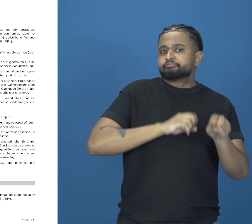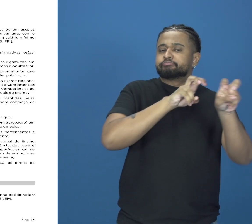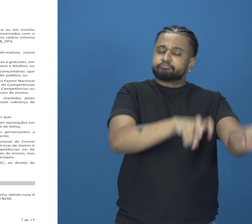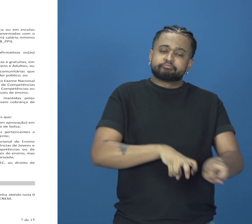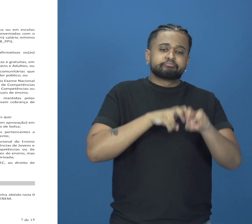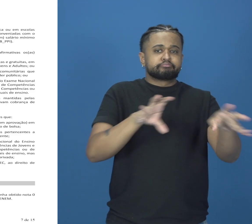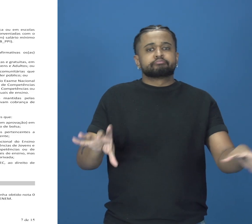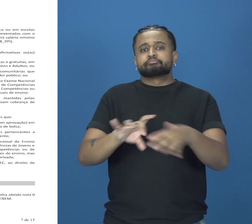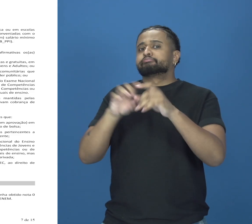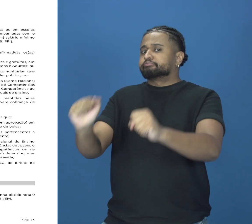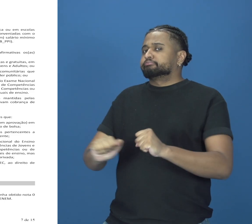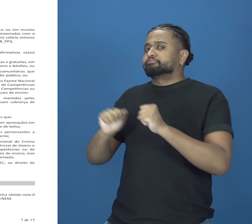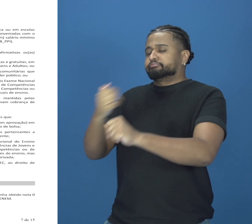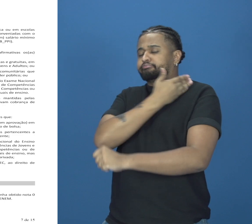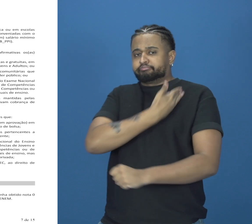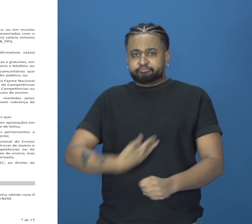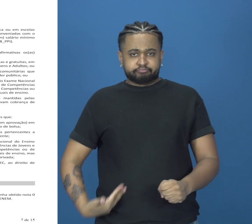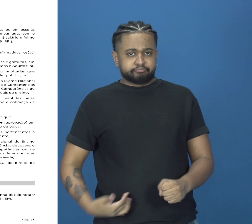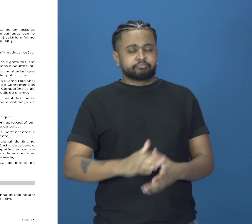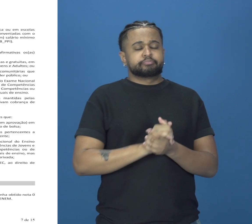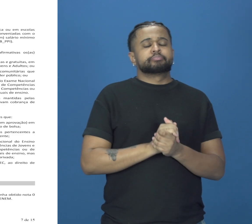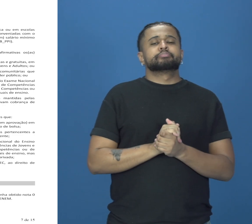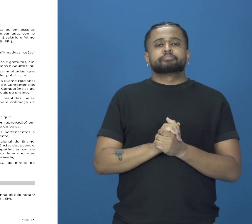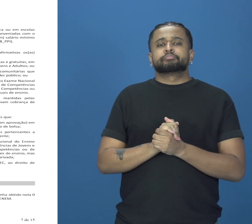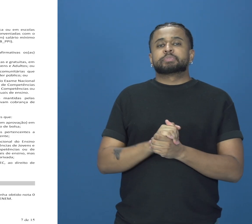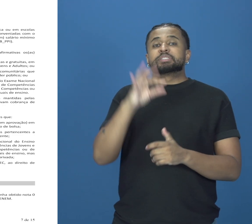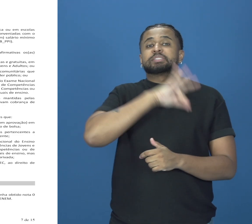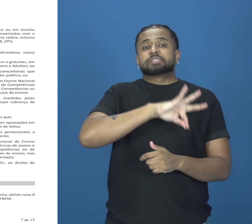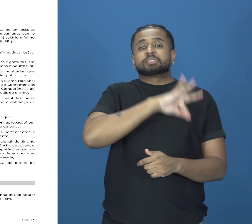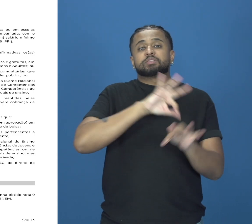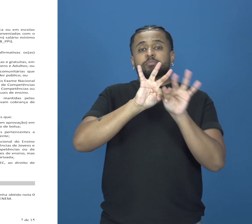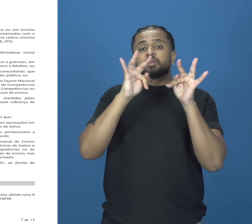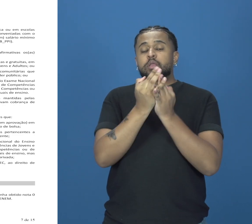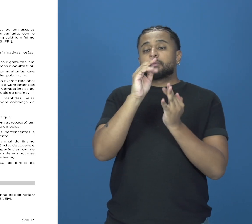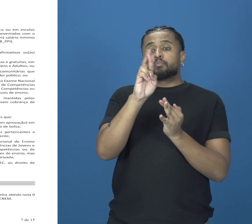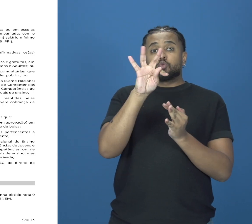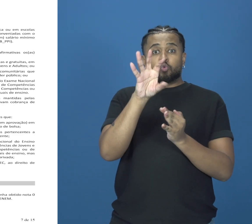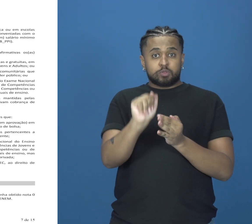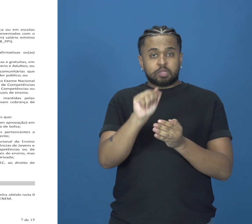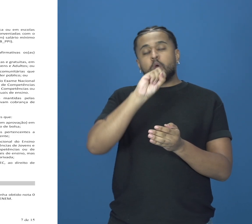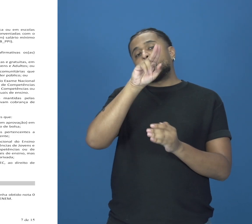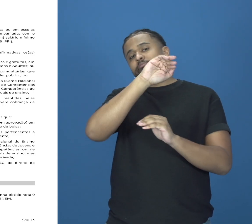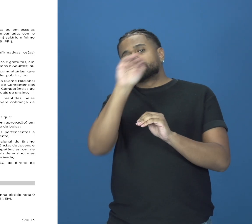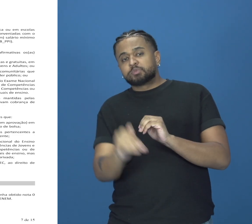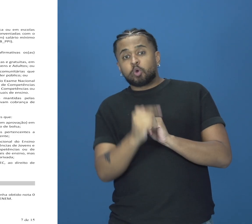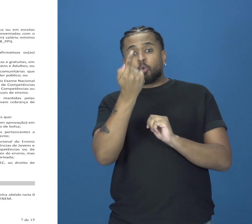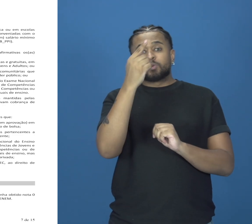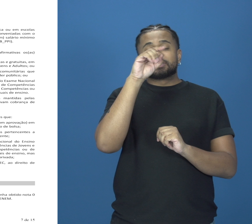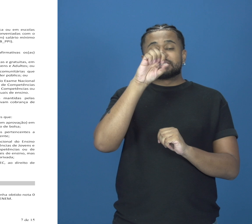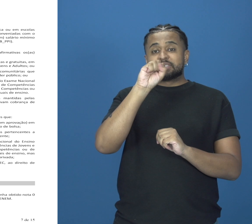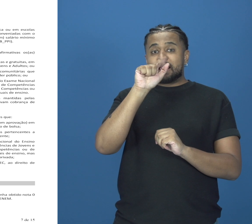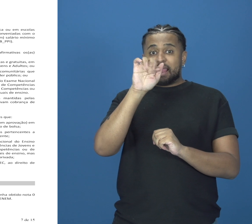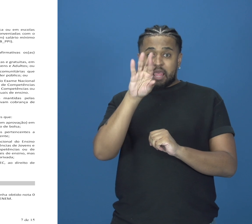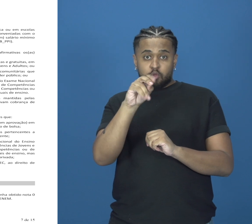da educação do campo, conveniadas com o poder público, com renda familiar bruta ou inferior a um salário